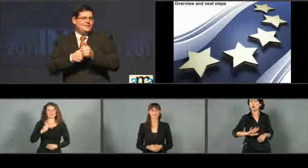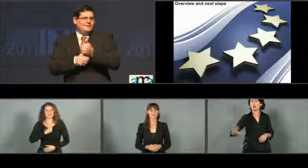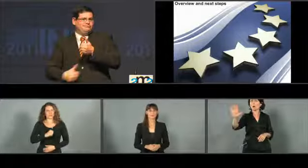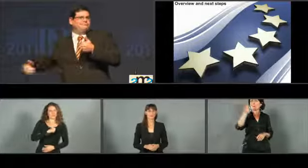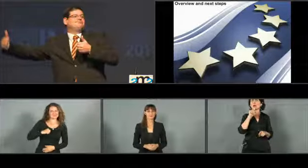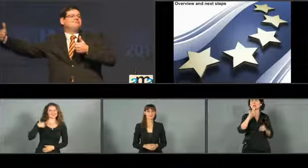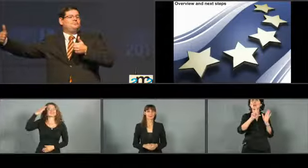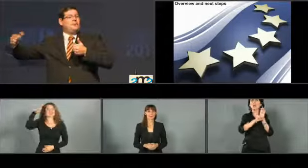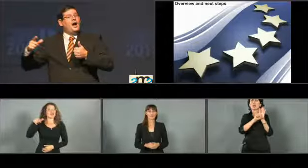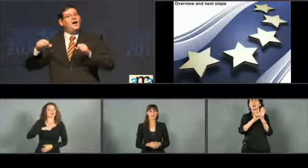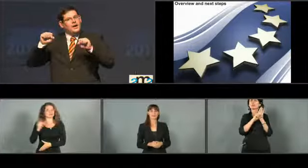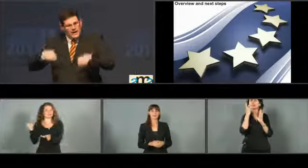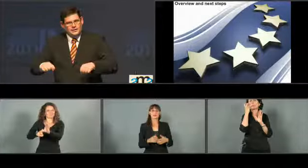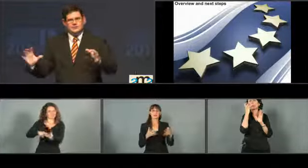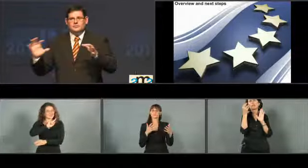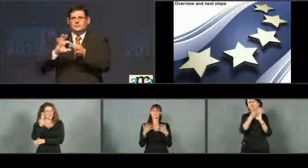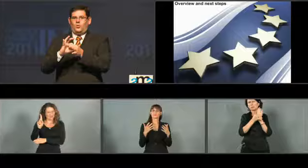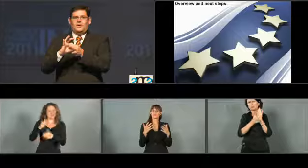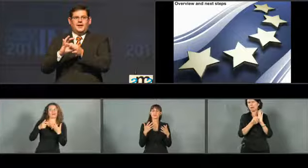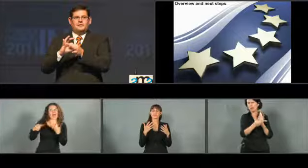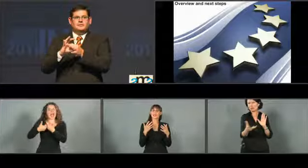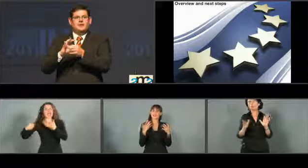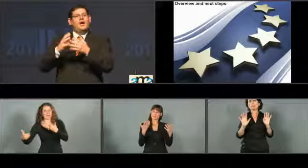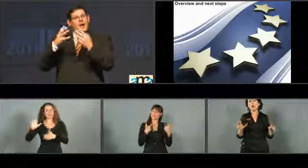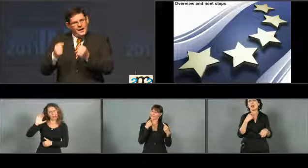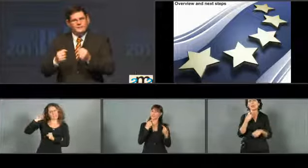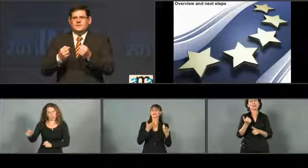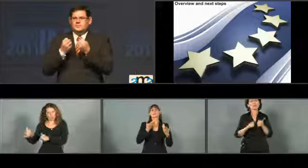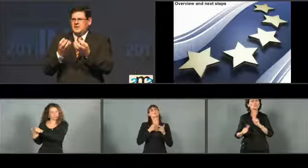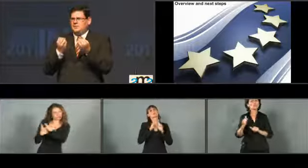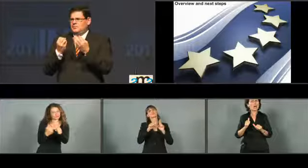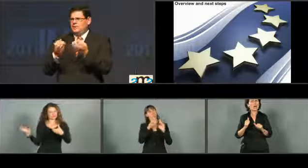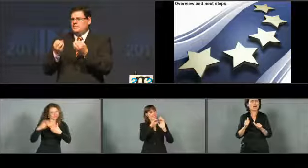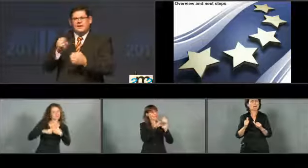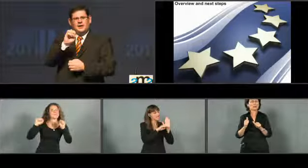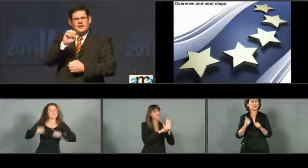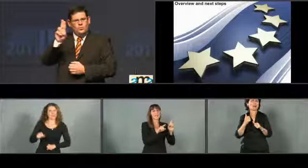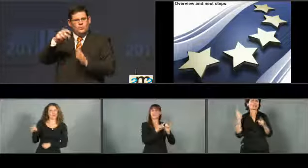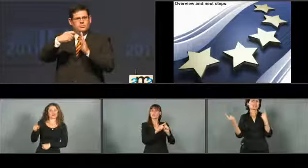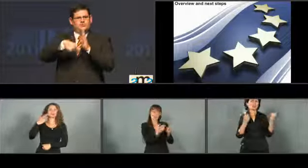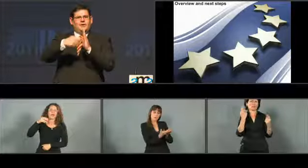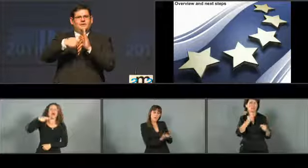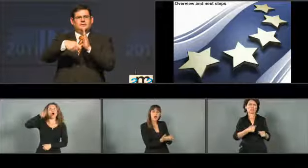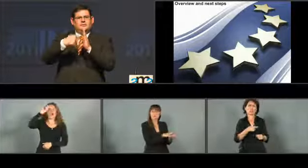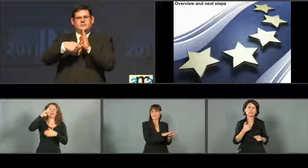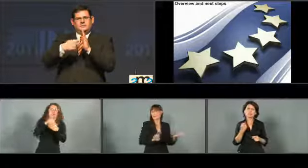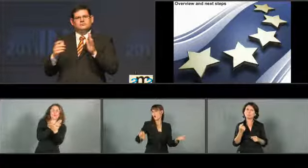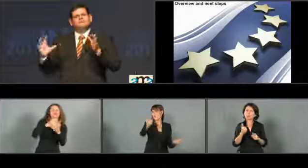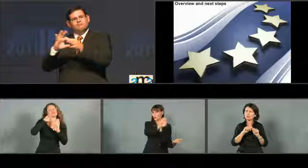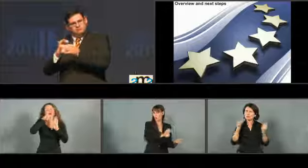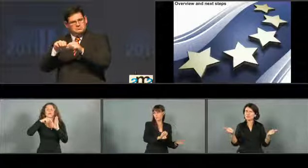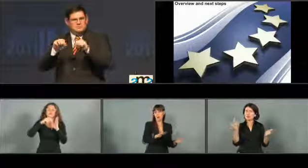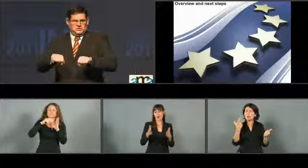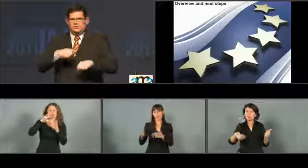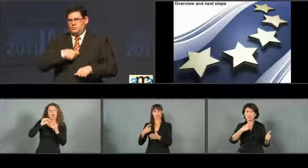l'ai expliqué, la réalité en Suisse est un petit peu différente puisqu'elle n'est pas membre de l'Union européenne. Elle peut également